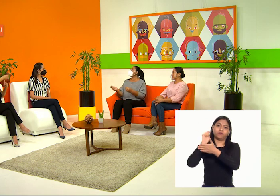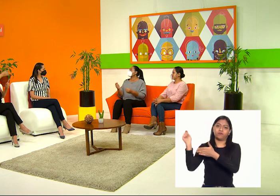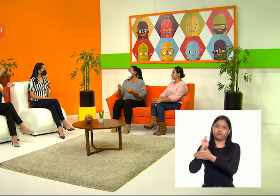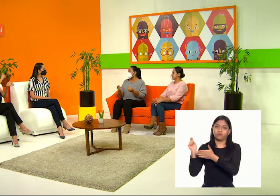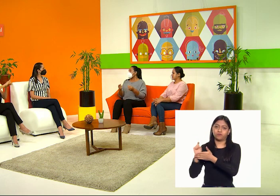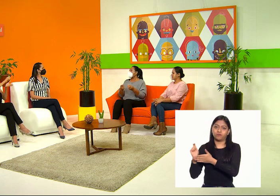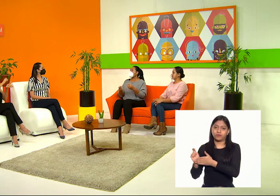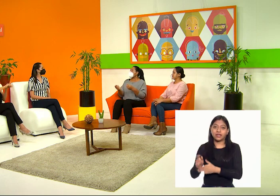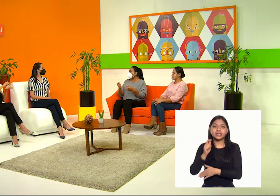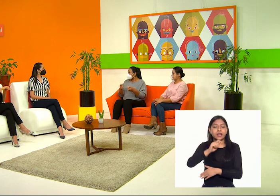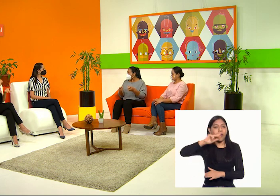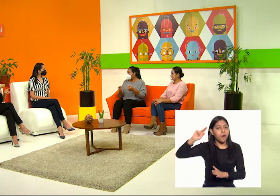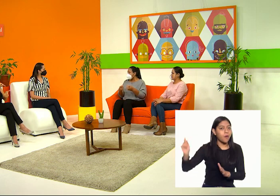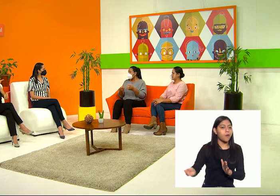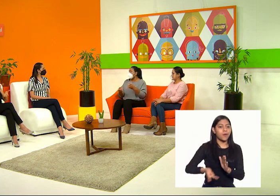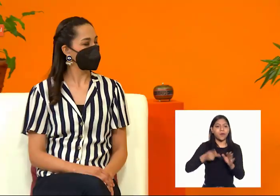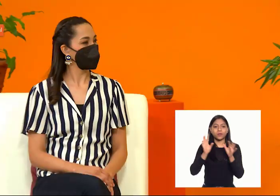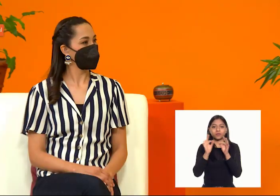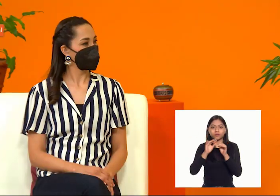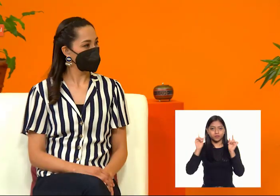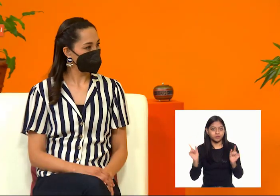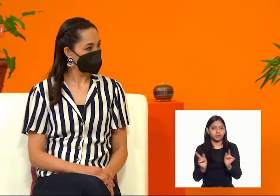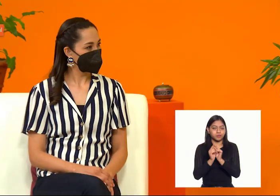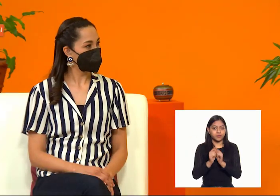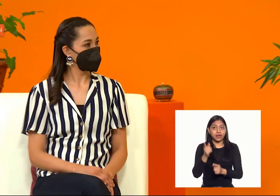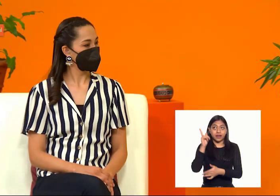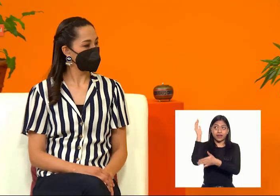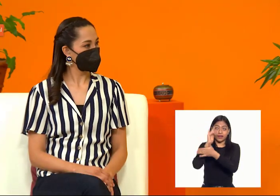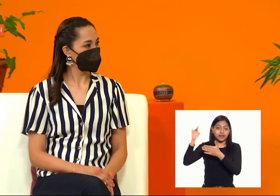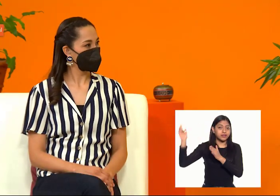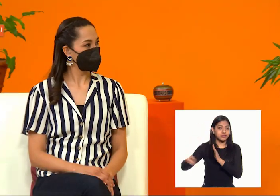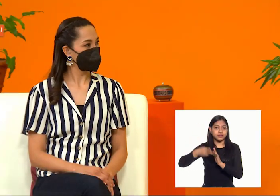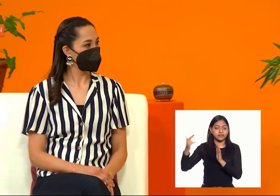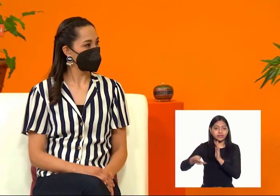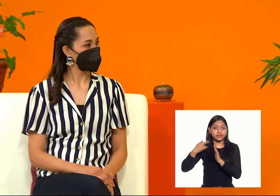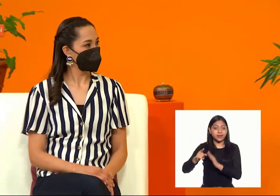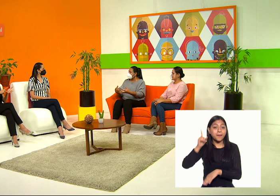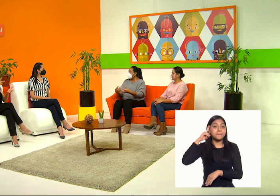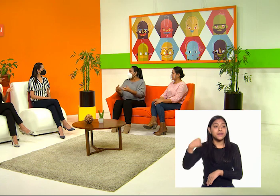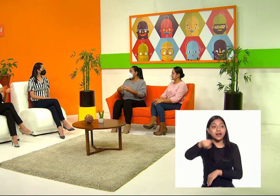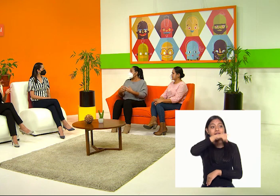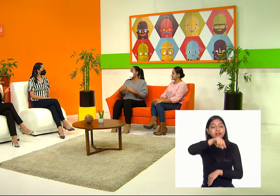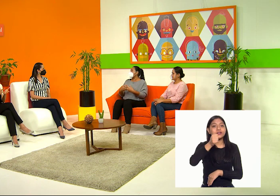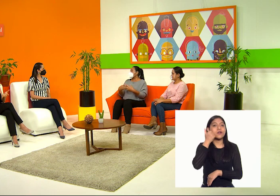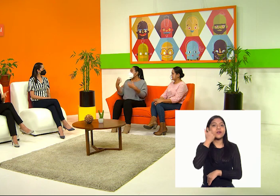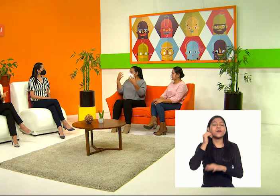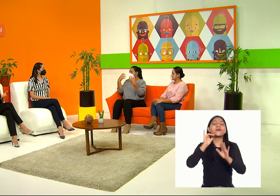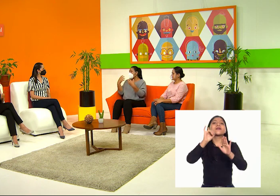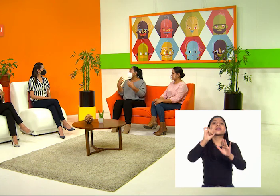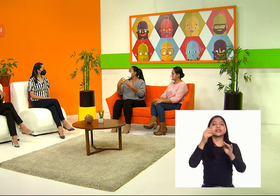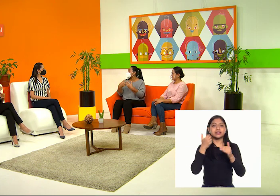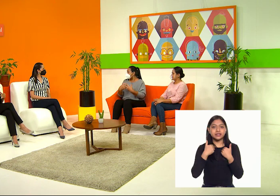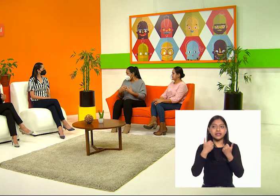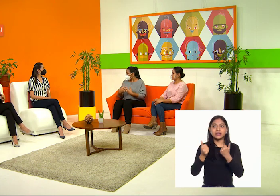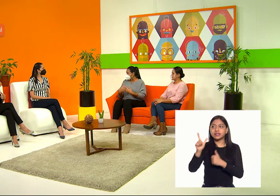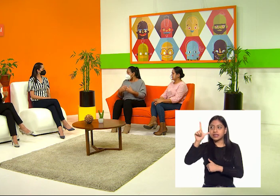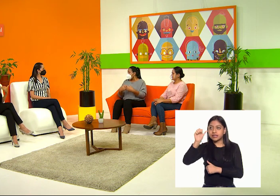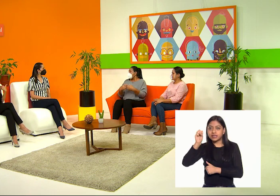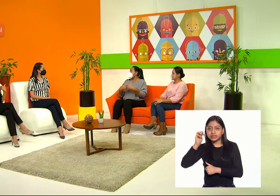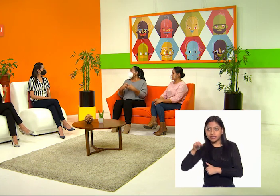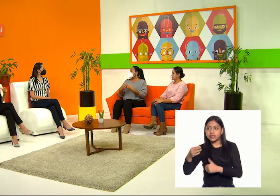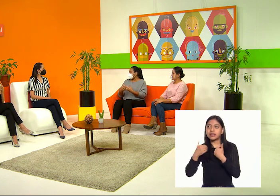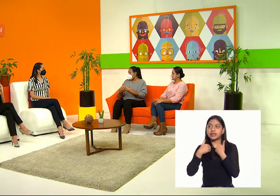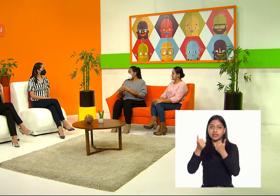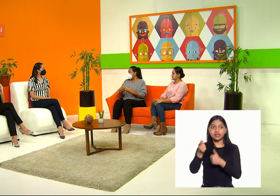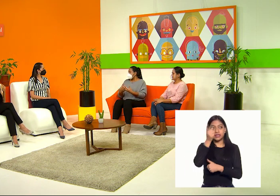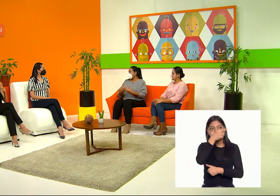hacemos un recuento, releemos el problema tantas veces sea necesario hasta que el alumno vaya como comprendiendo